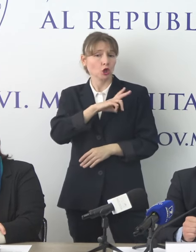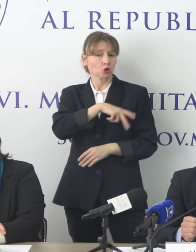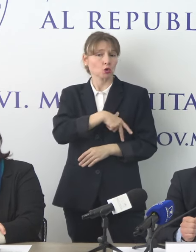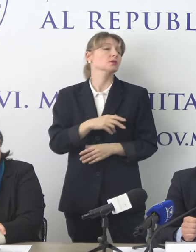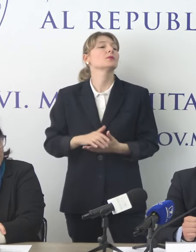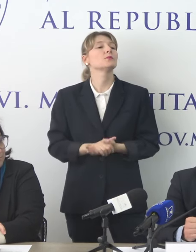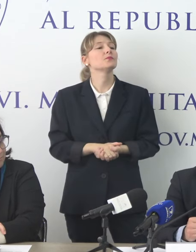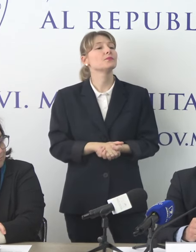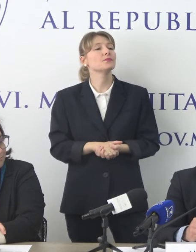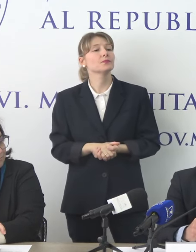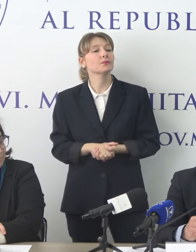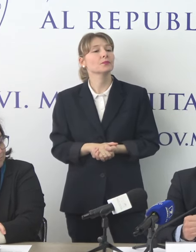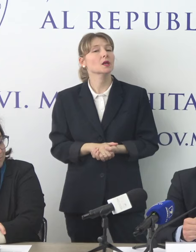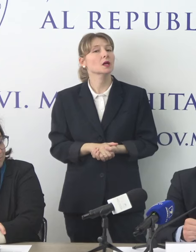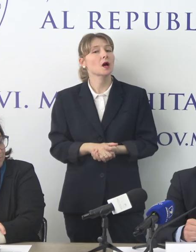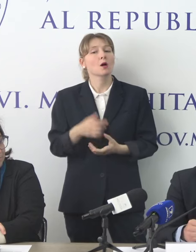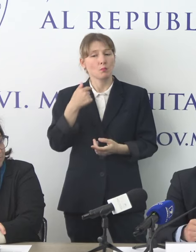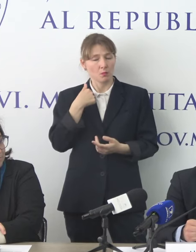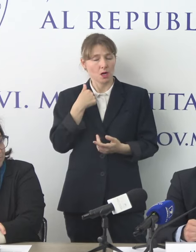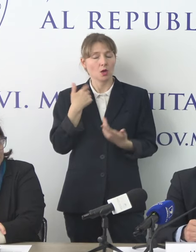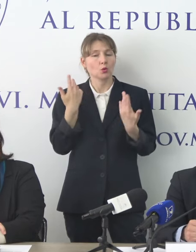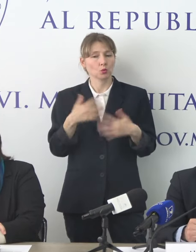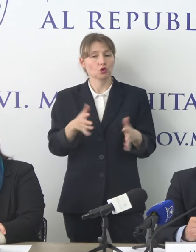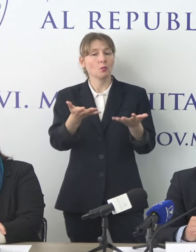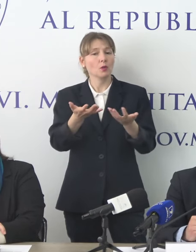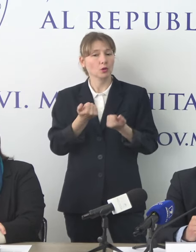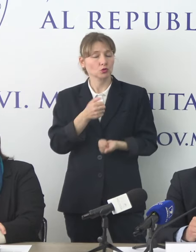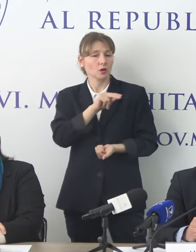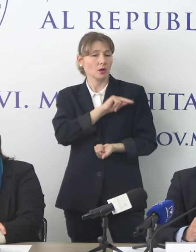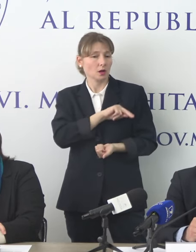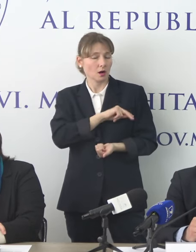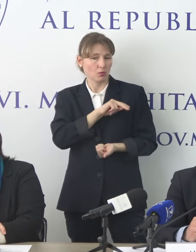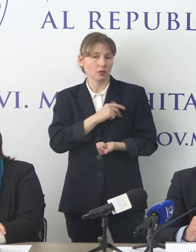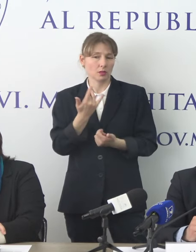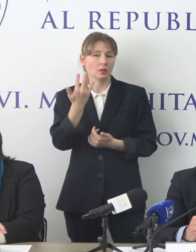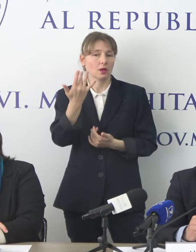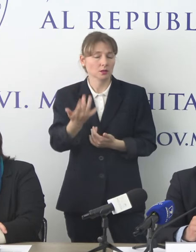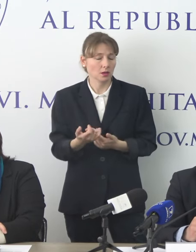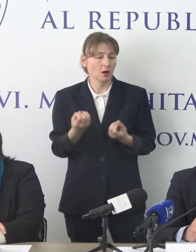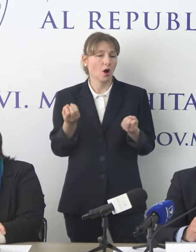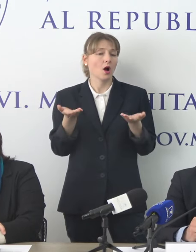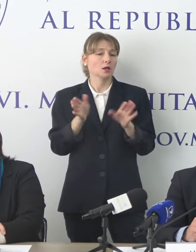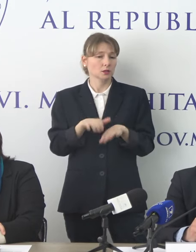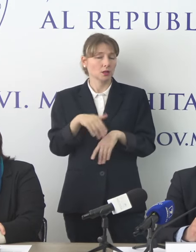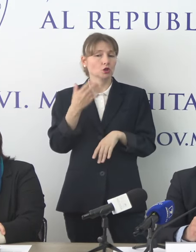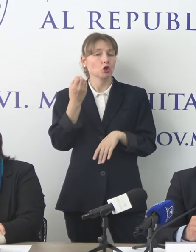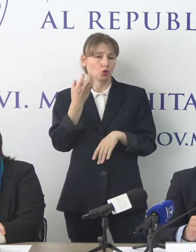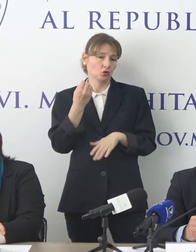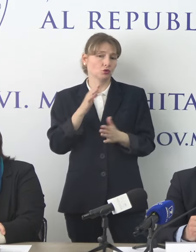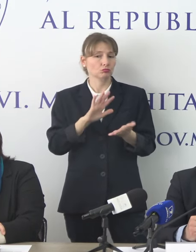să. Deci, noi am identificat și am angajat majoritatea dintre ei, deci urmează să mai angajăm